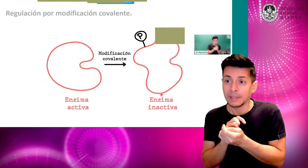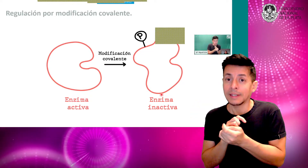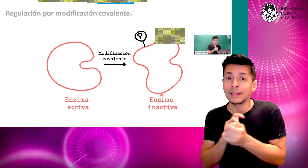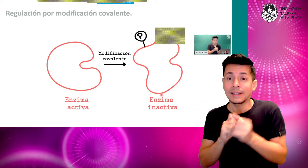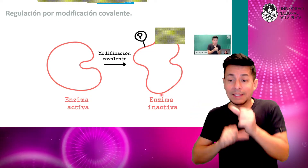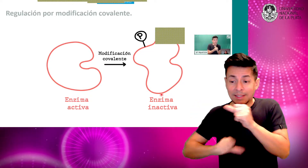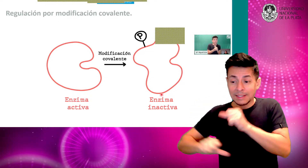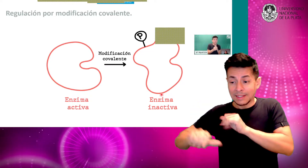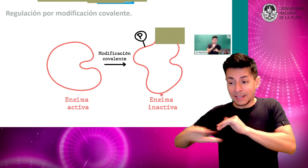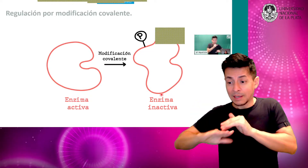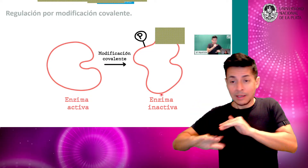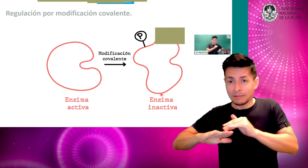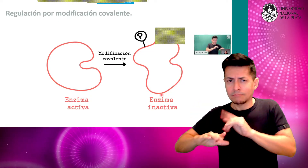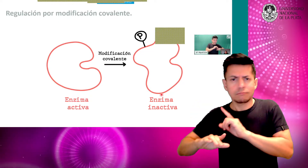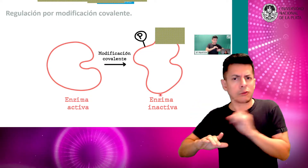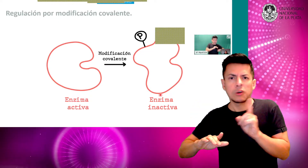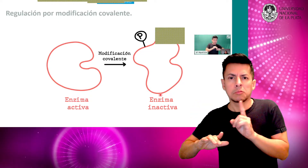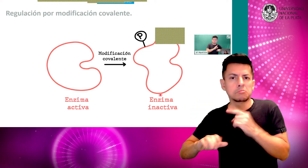química.